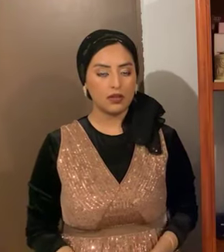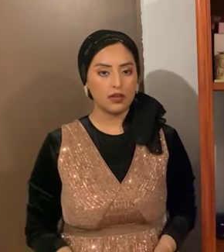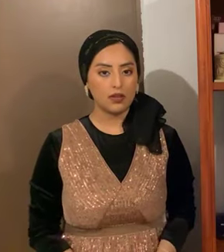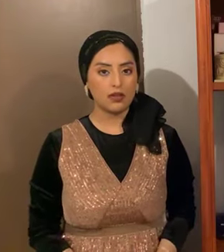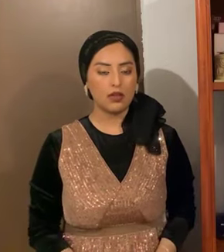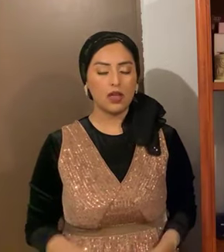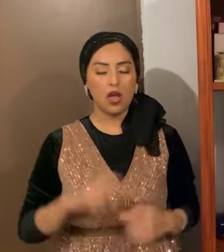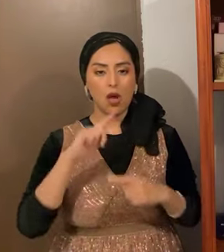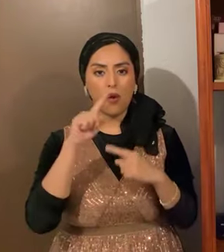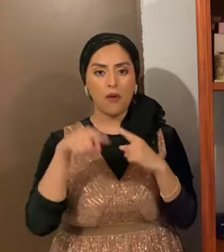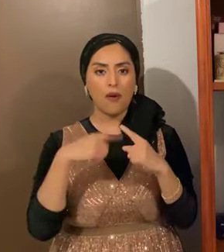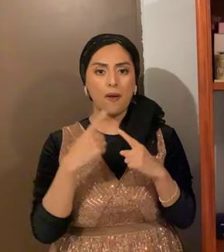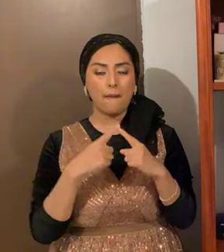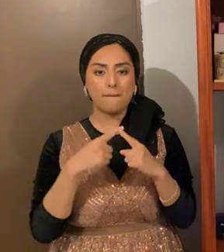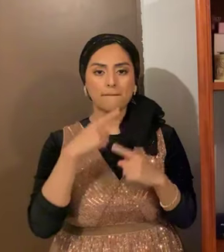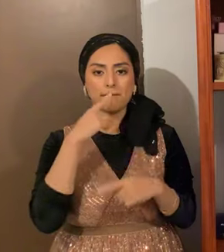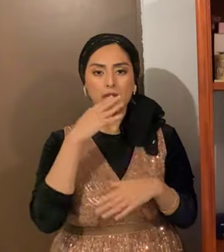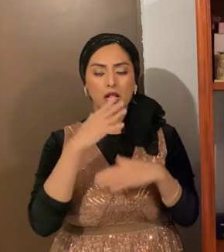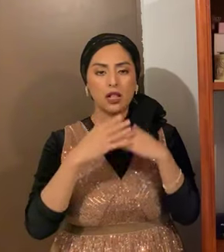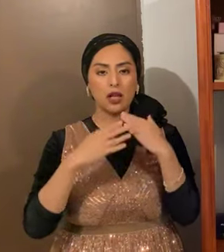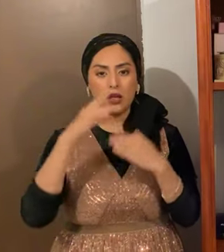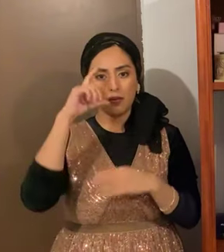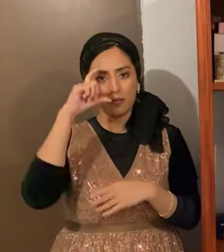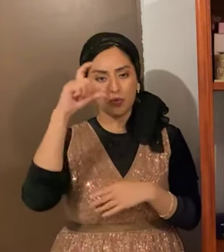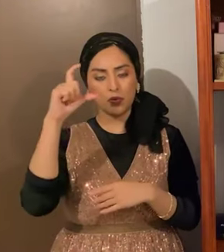¿Cuándo ha habido lunas de sangre?